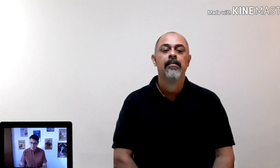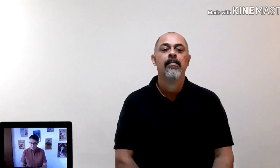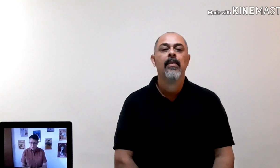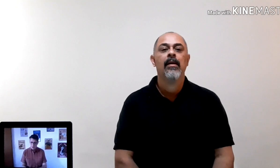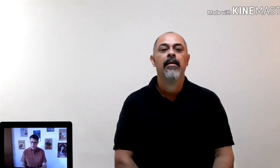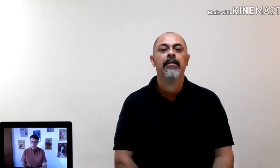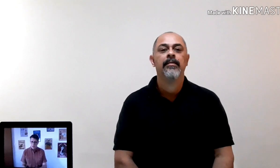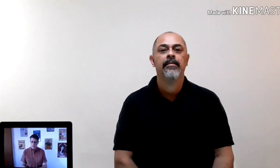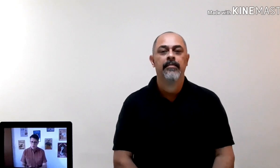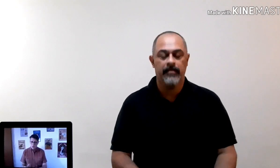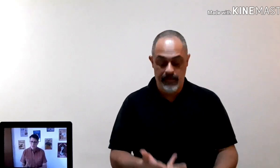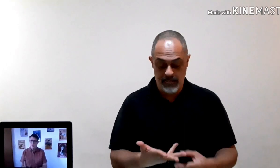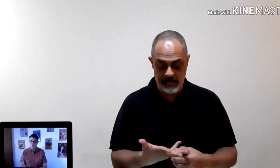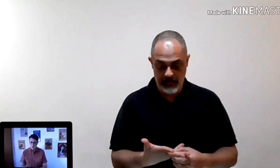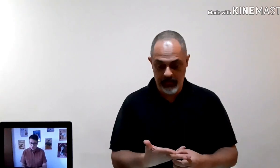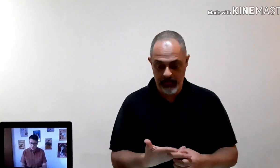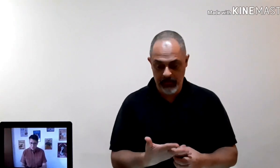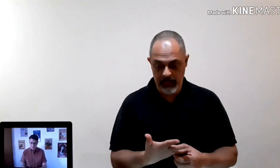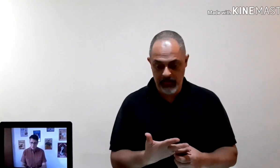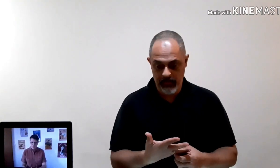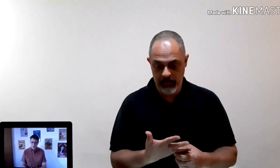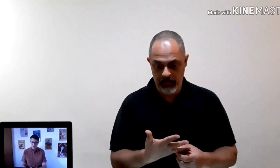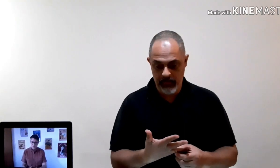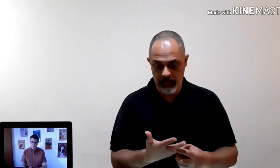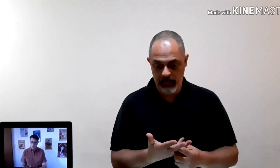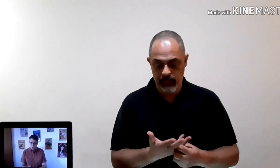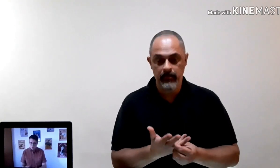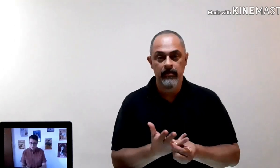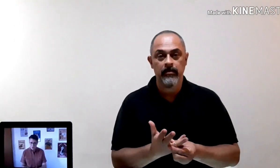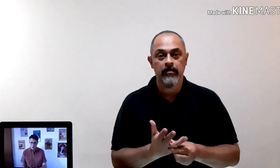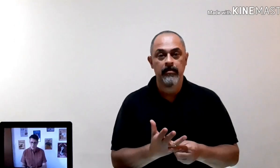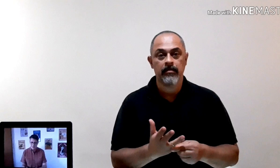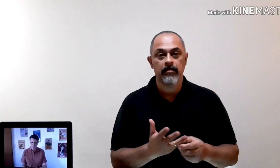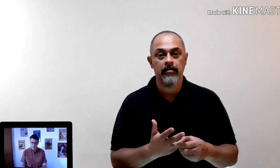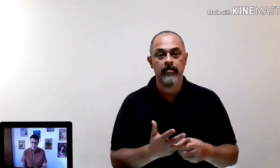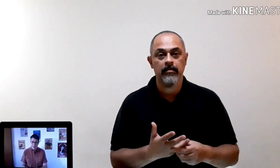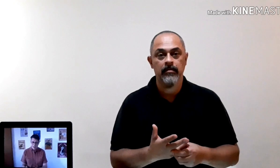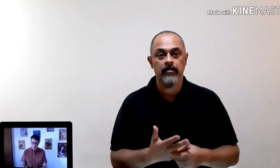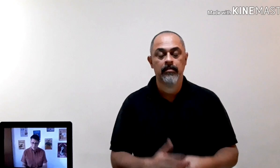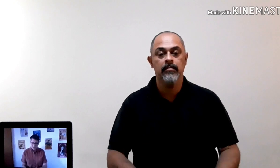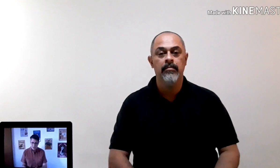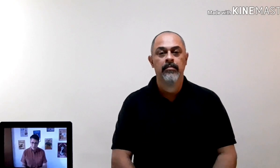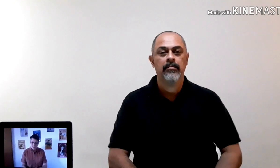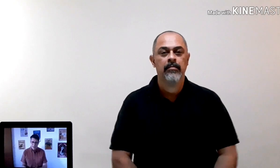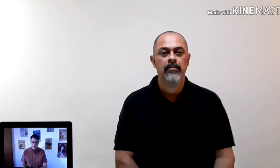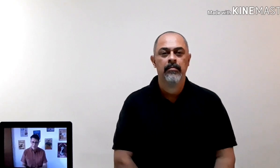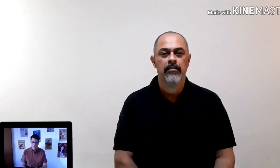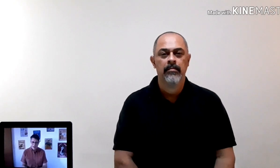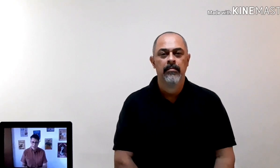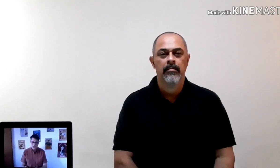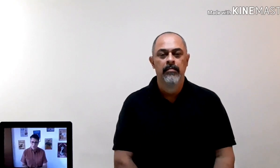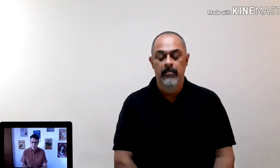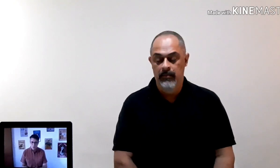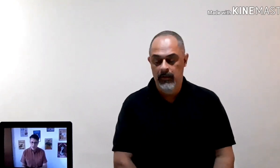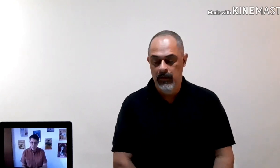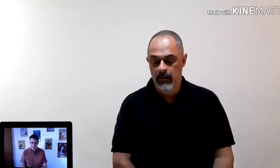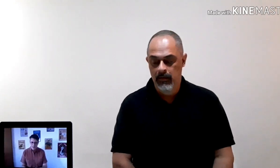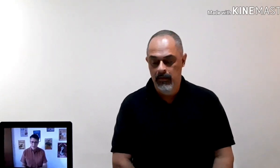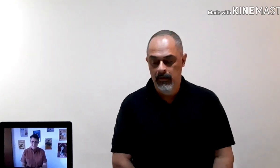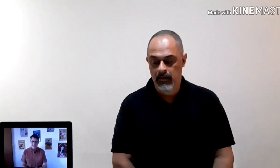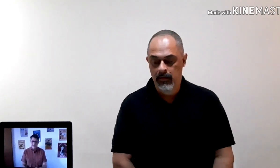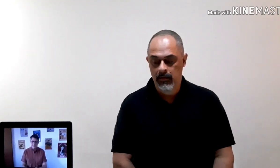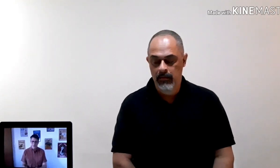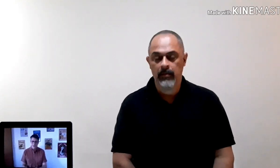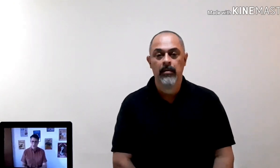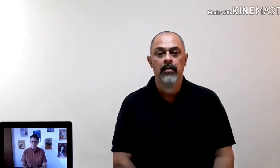eis-me aqui. Então disse Deus: tome seu filho, seu único filho, Isaque, a quem você ama, e vá para a região de